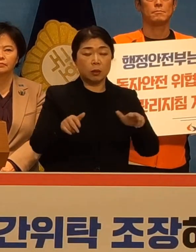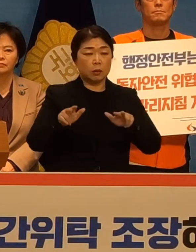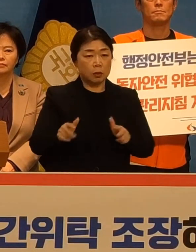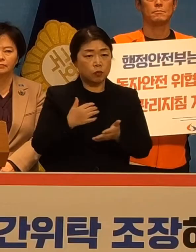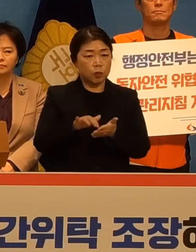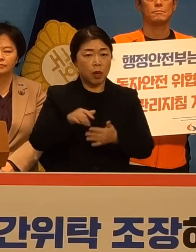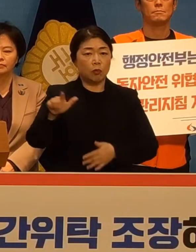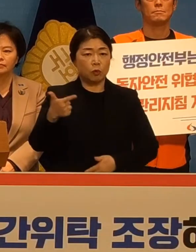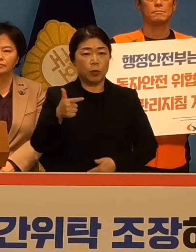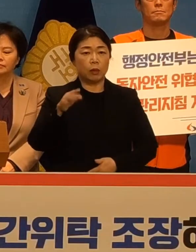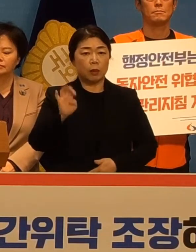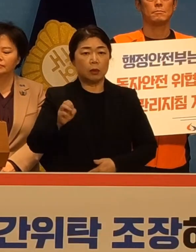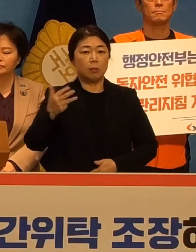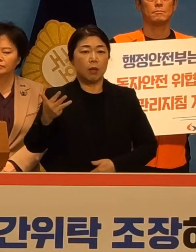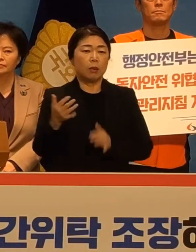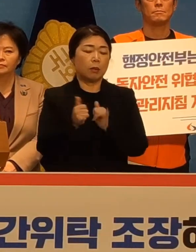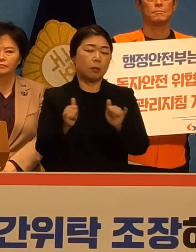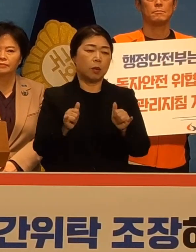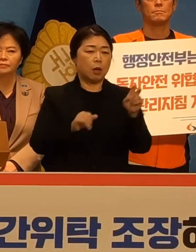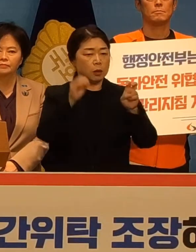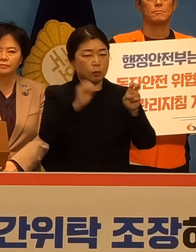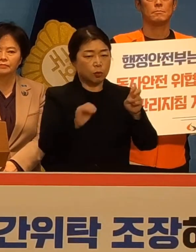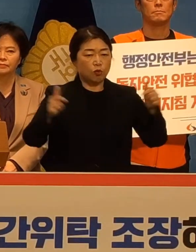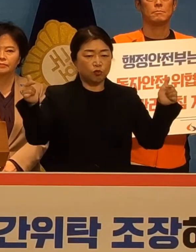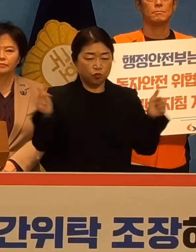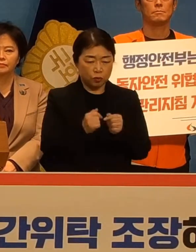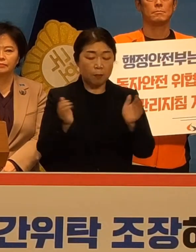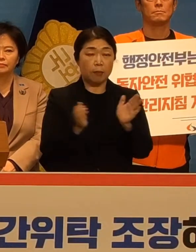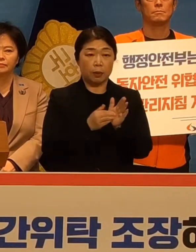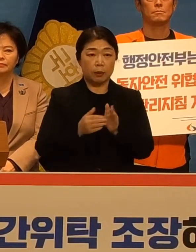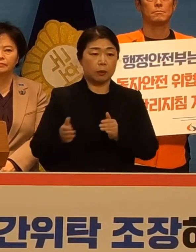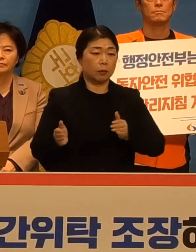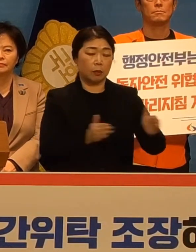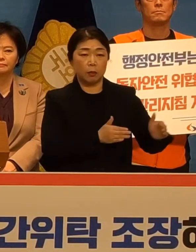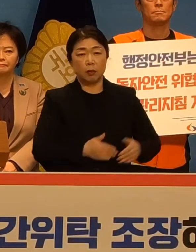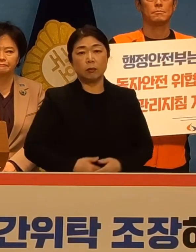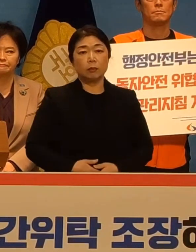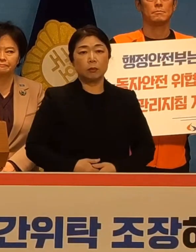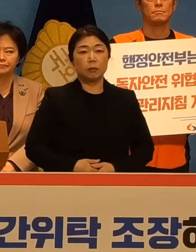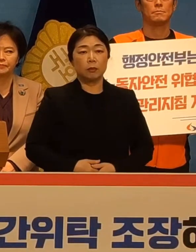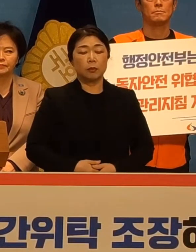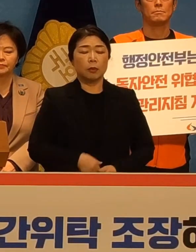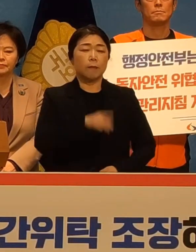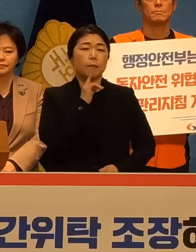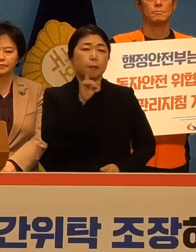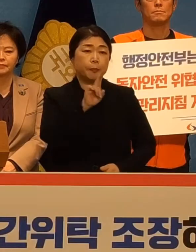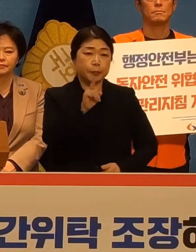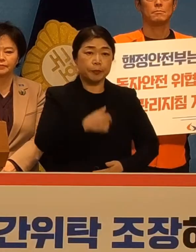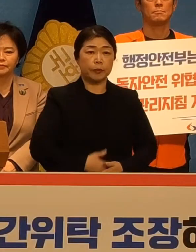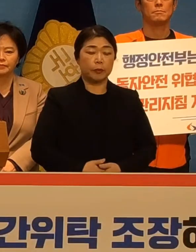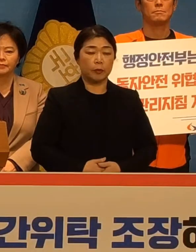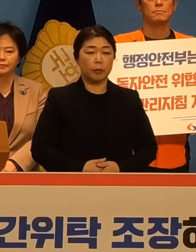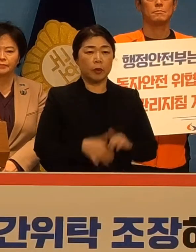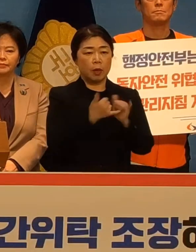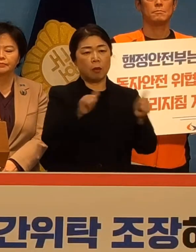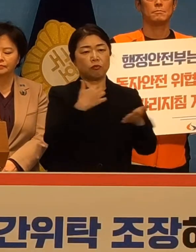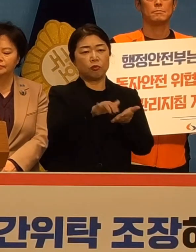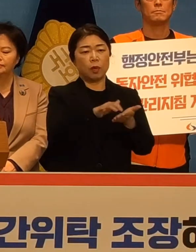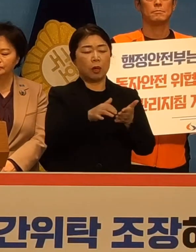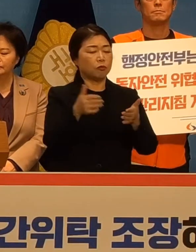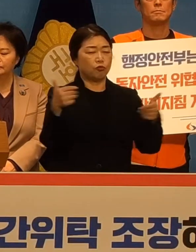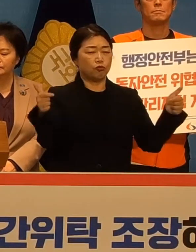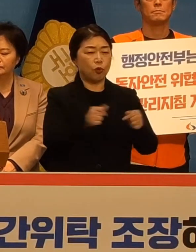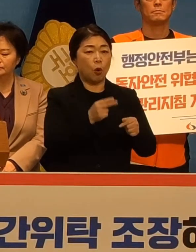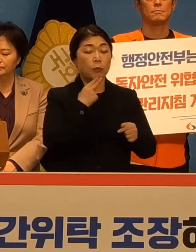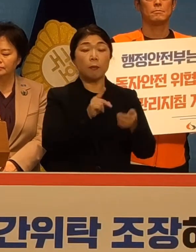현재 648명으로 약 20% 이상 줄었습니다. 그러면서 하는 말이 정원은 줄지